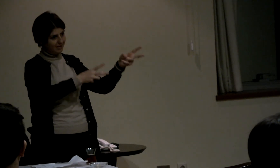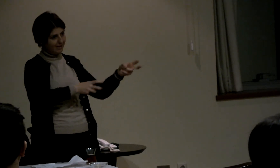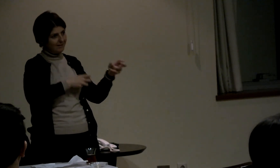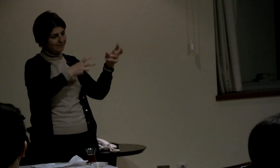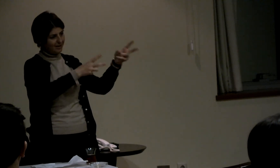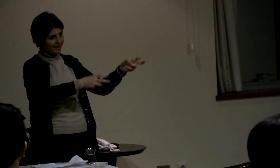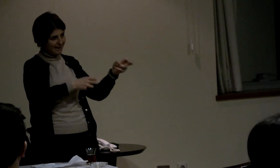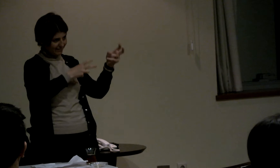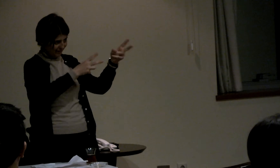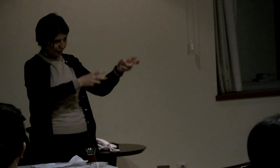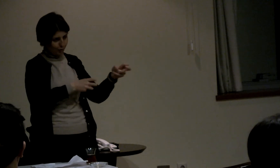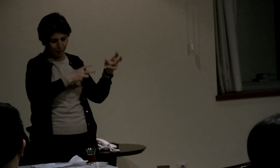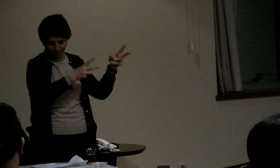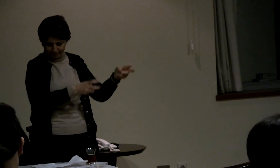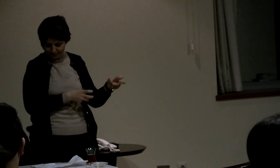aynen, raylarda gidiyor.